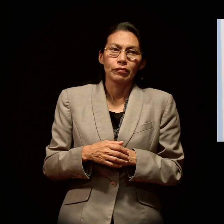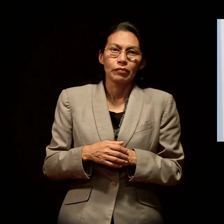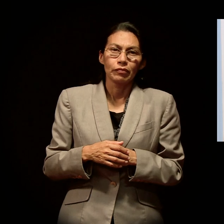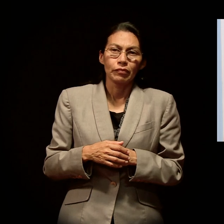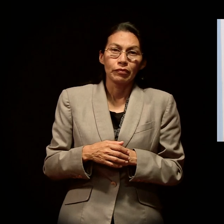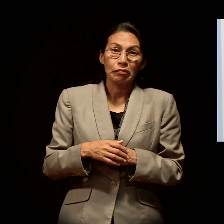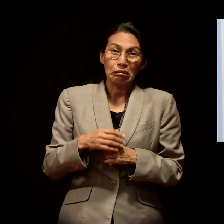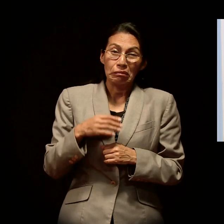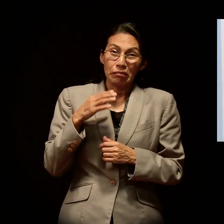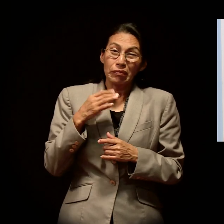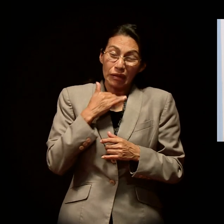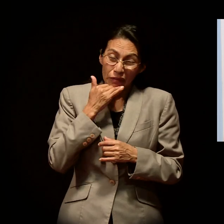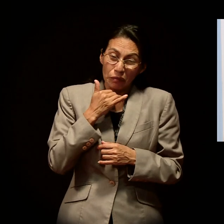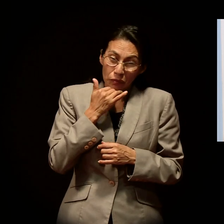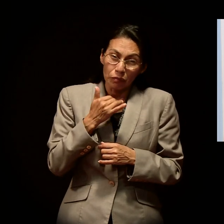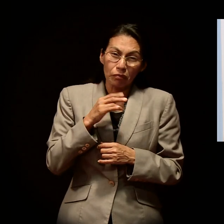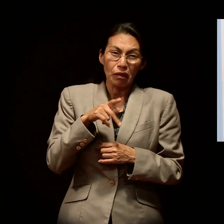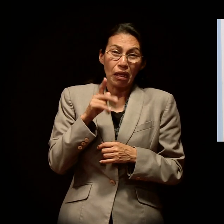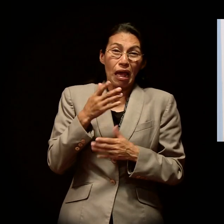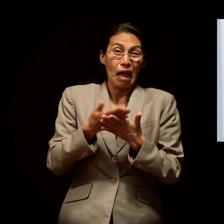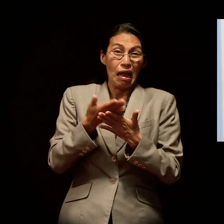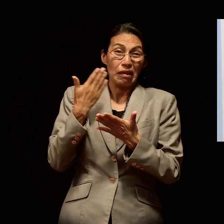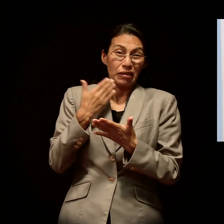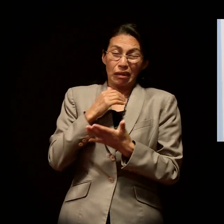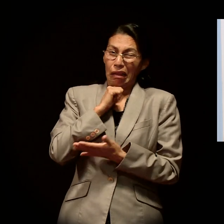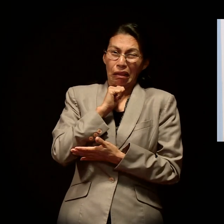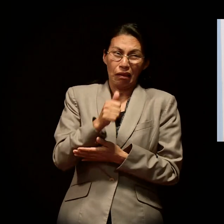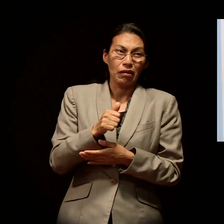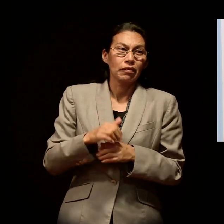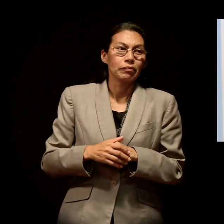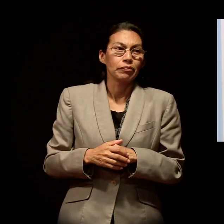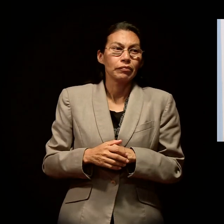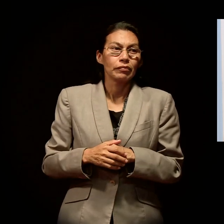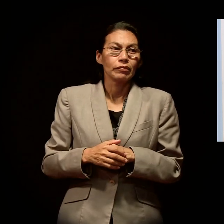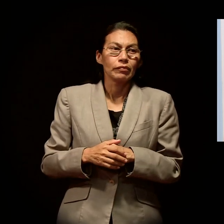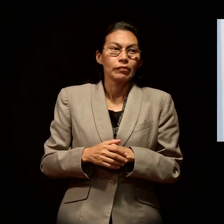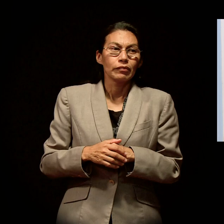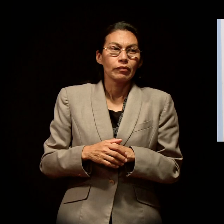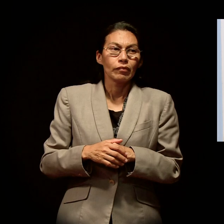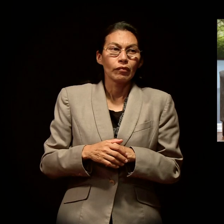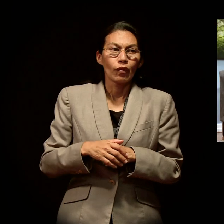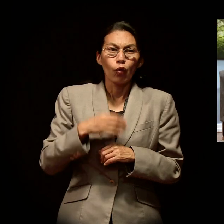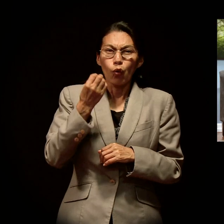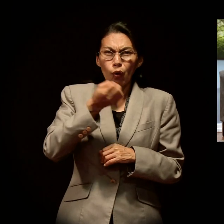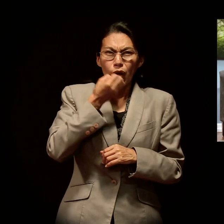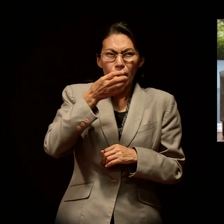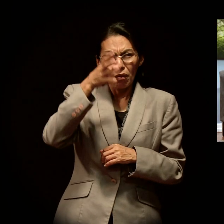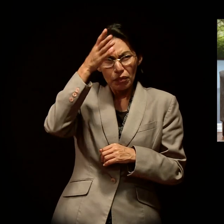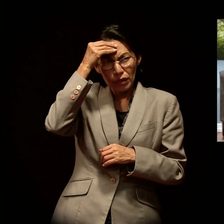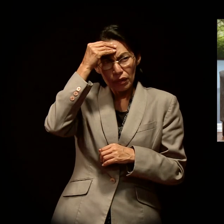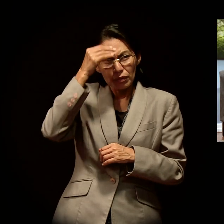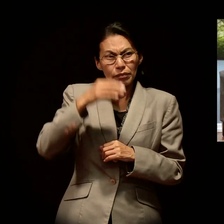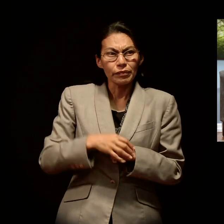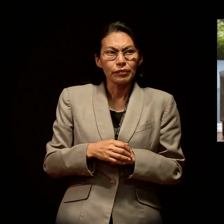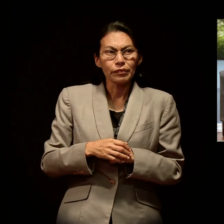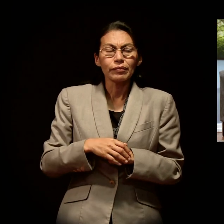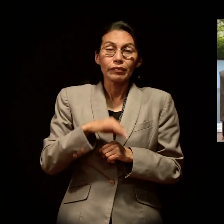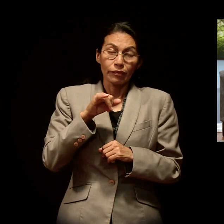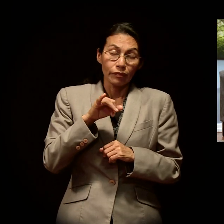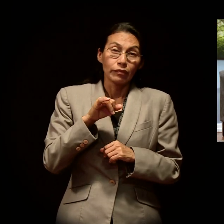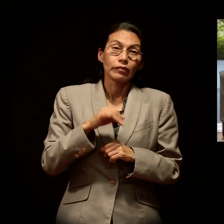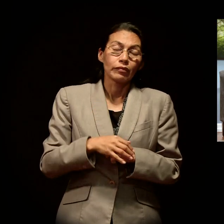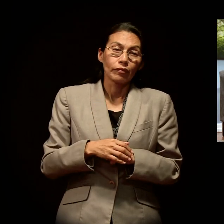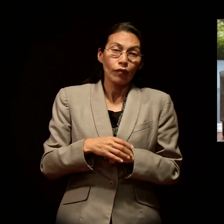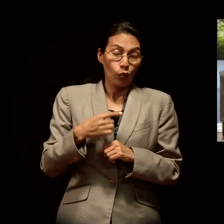pasos verdad pero en ese tiempo era un neófito en la oración se aprende a orar verdad si seguimos en eso no